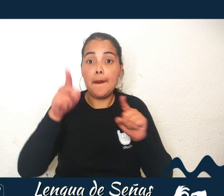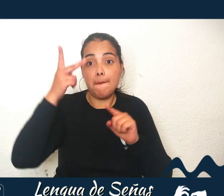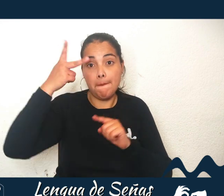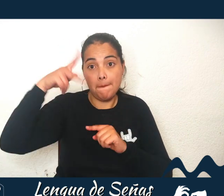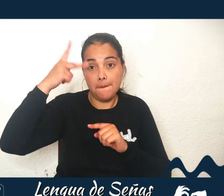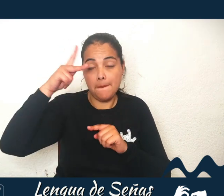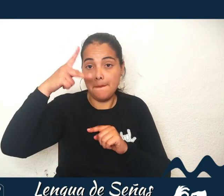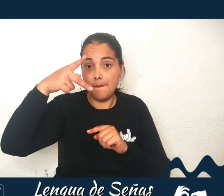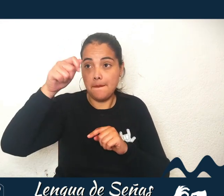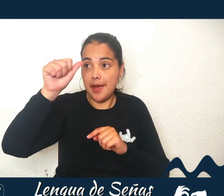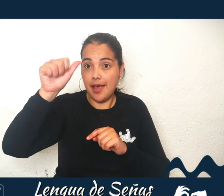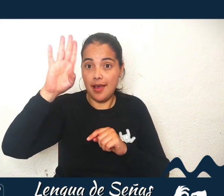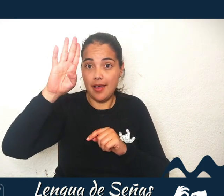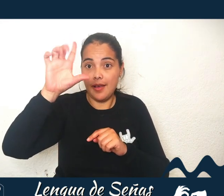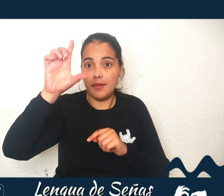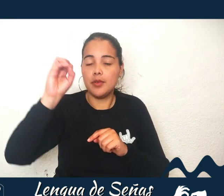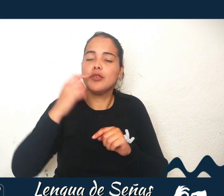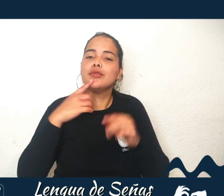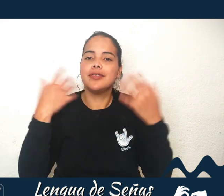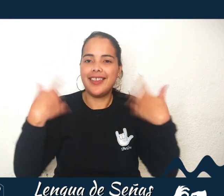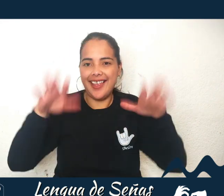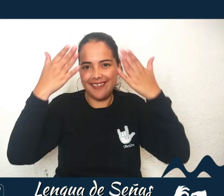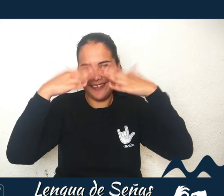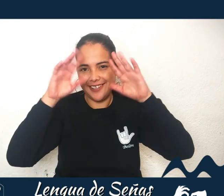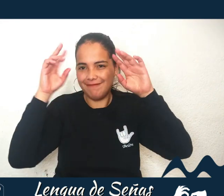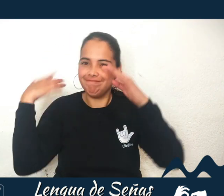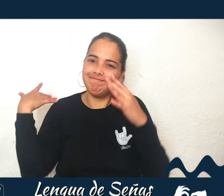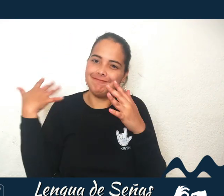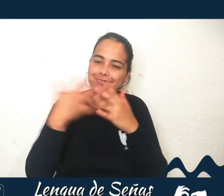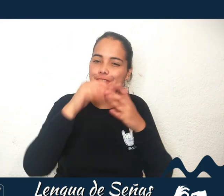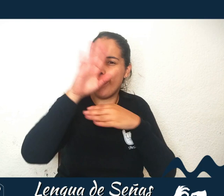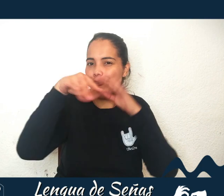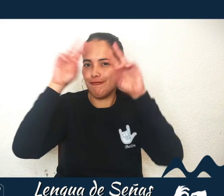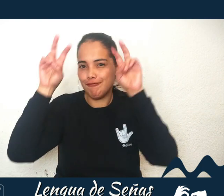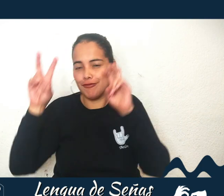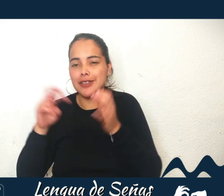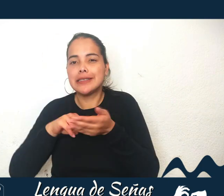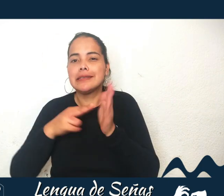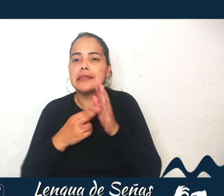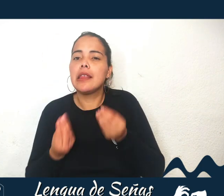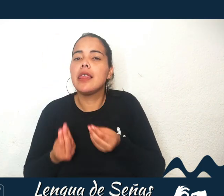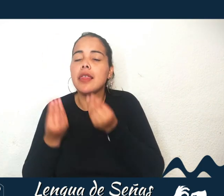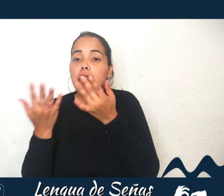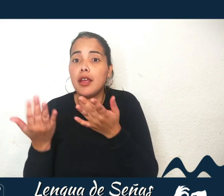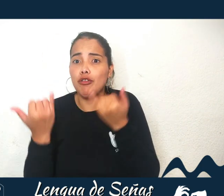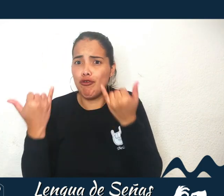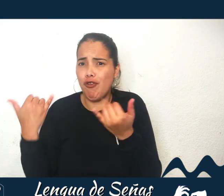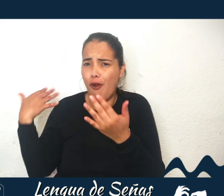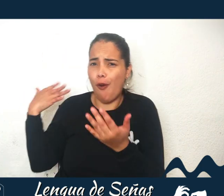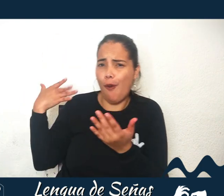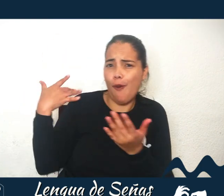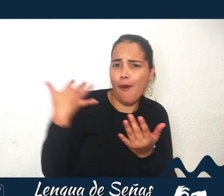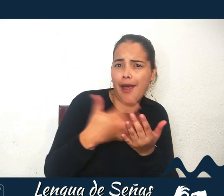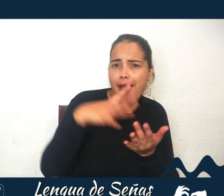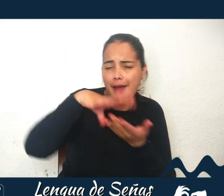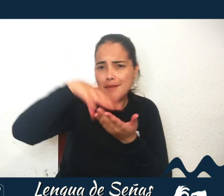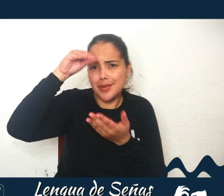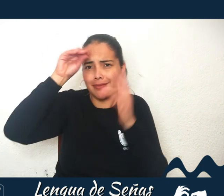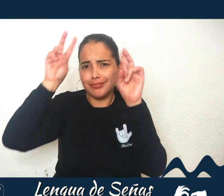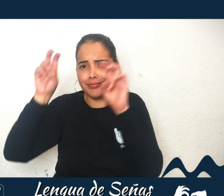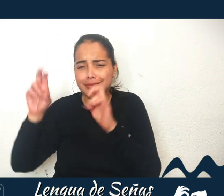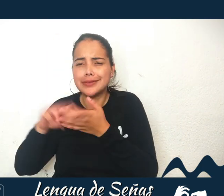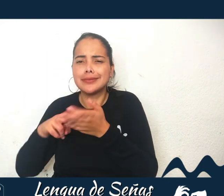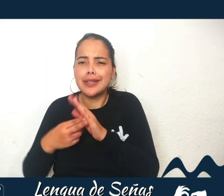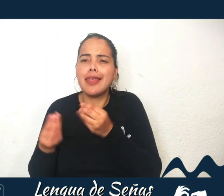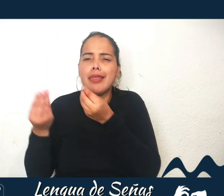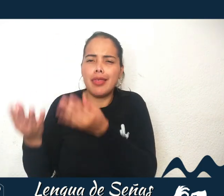Pablo está terminando nuestras lecciones sobre el dar y nos mostró durante todos estos versículos de que era la